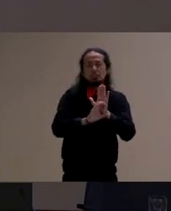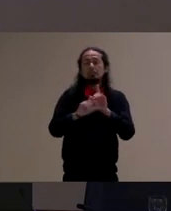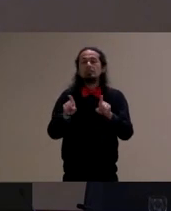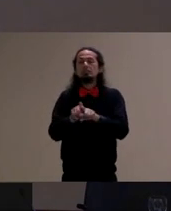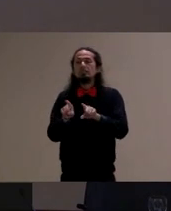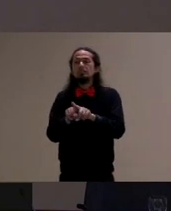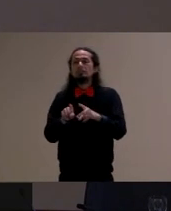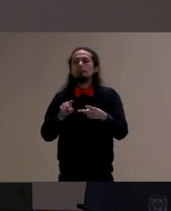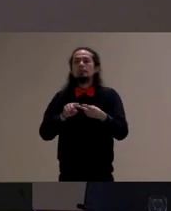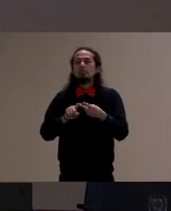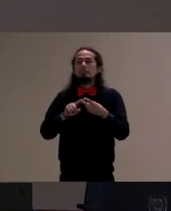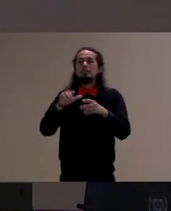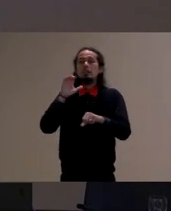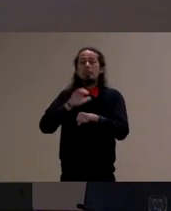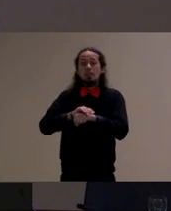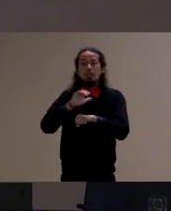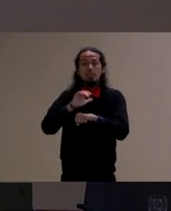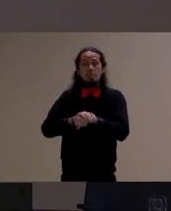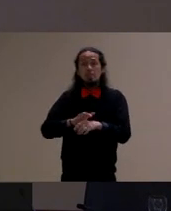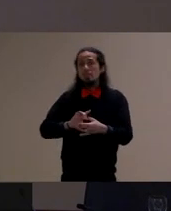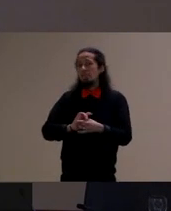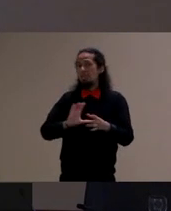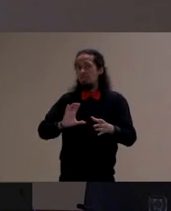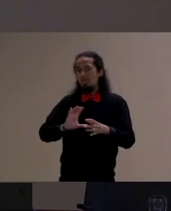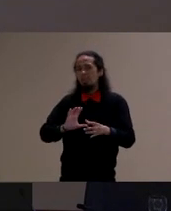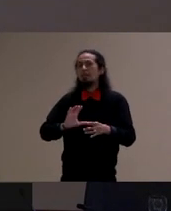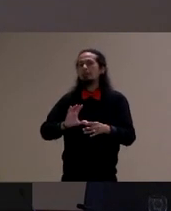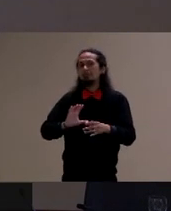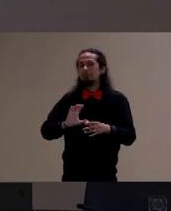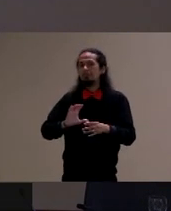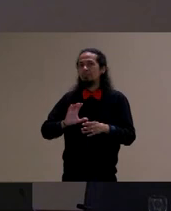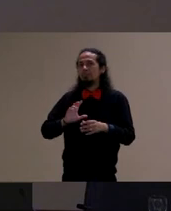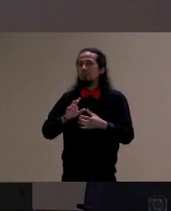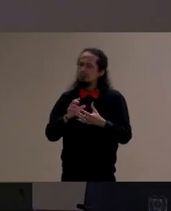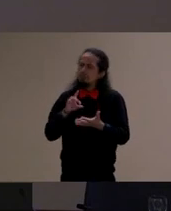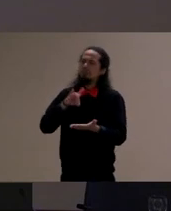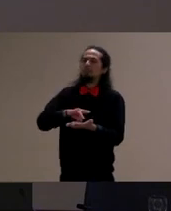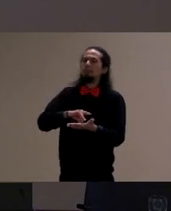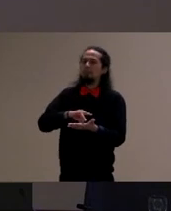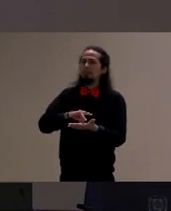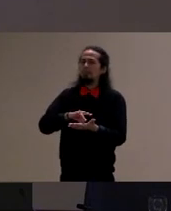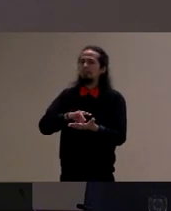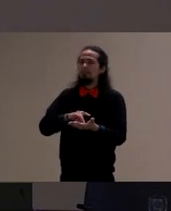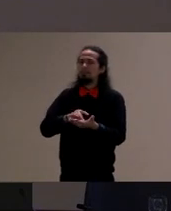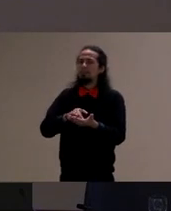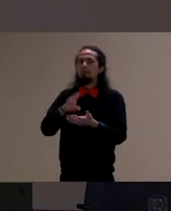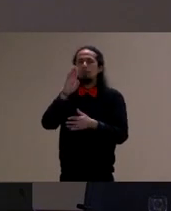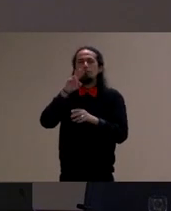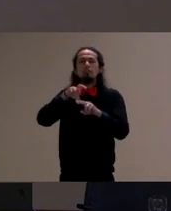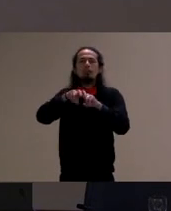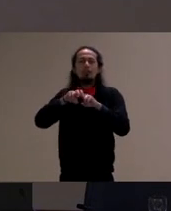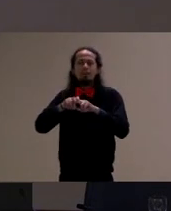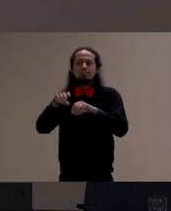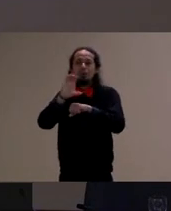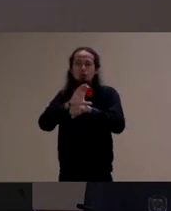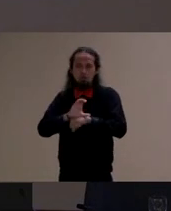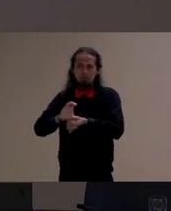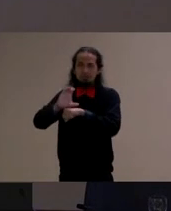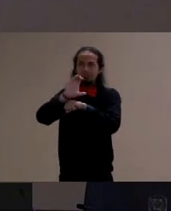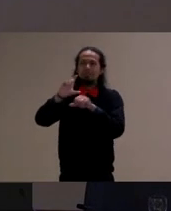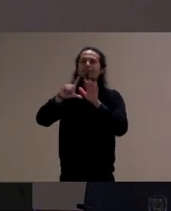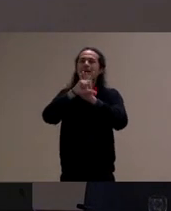indicada lá né no artigo 5º da resolução né de que a as redes